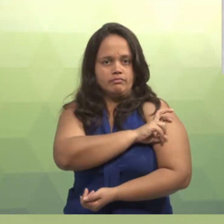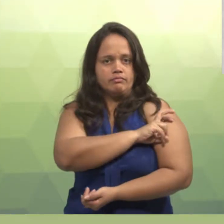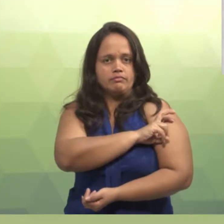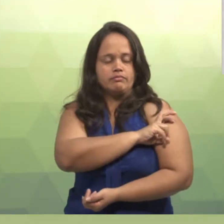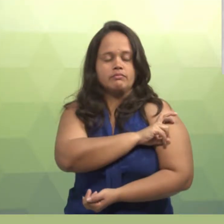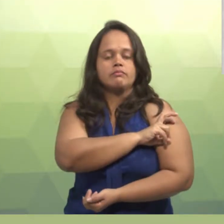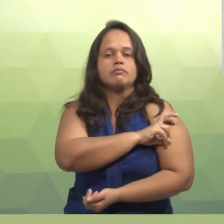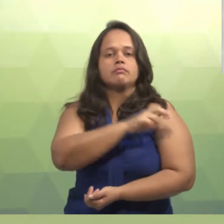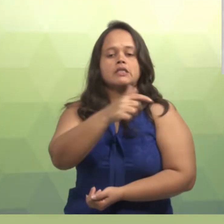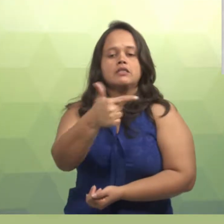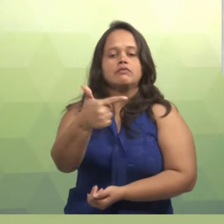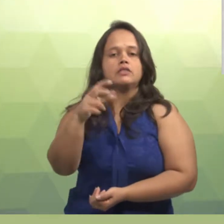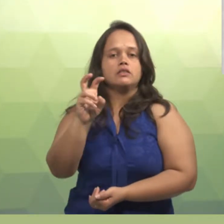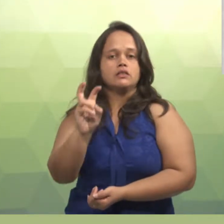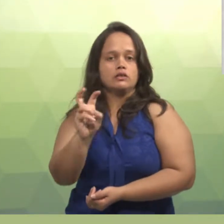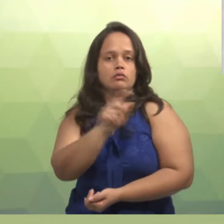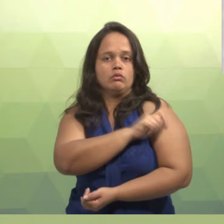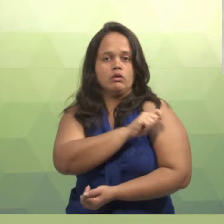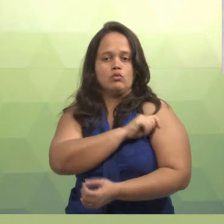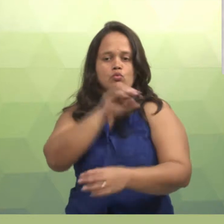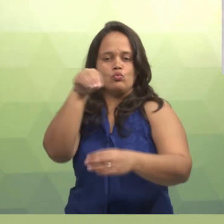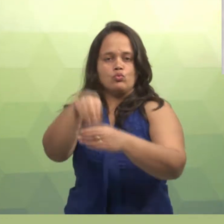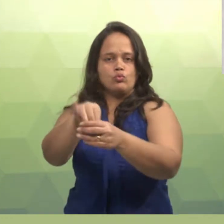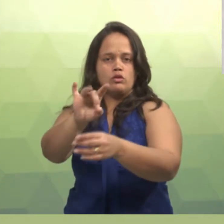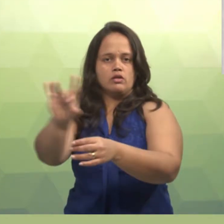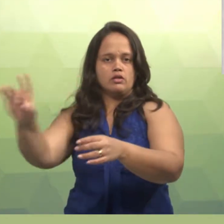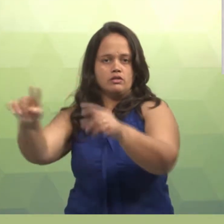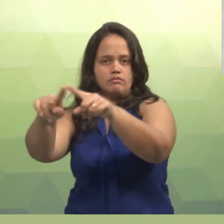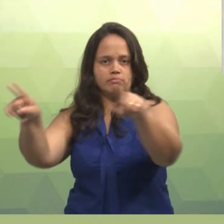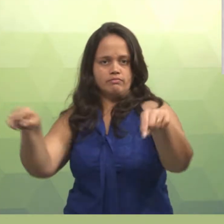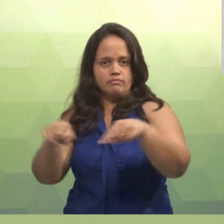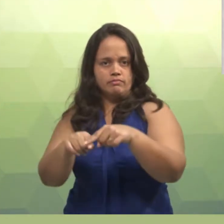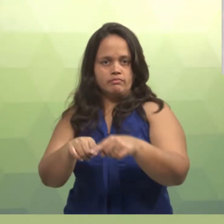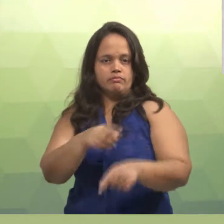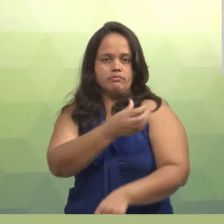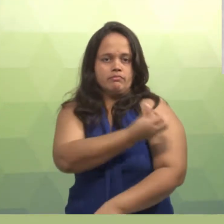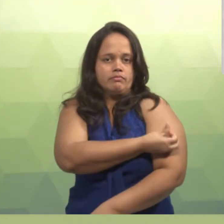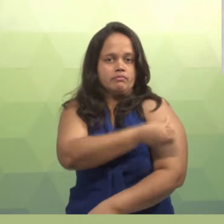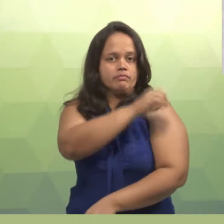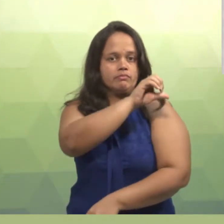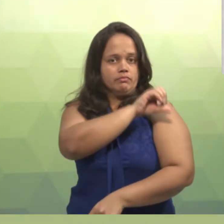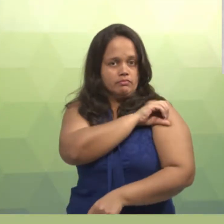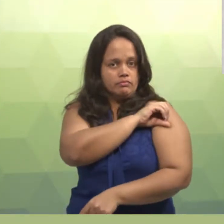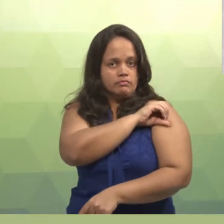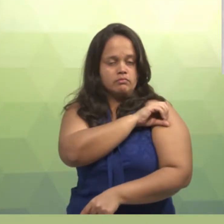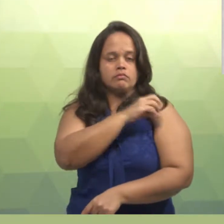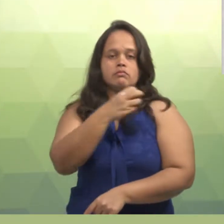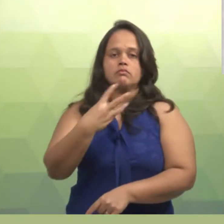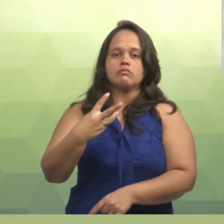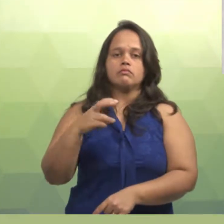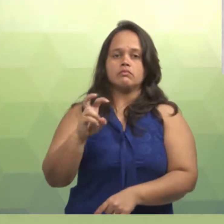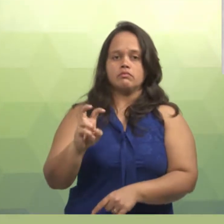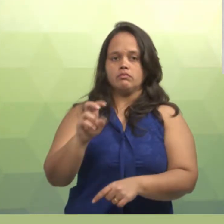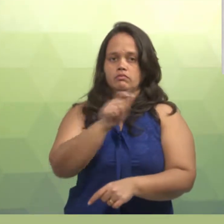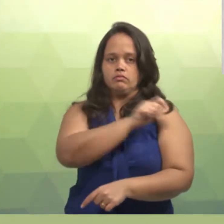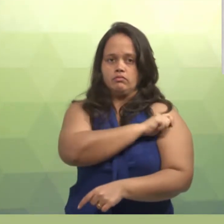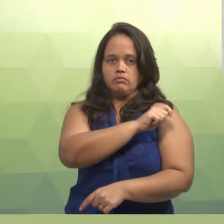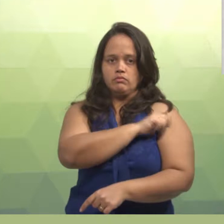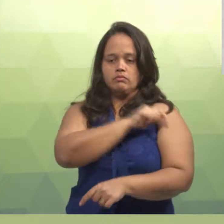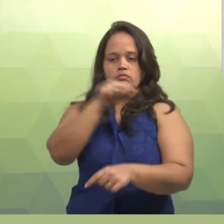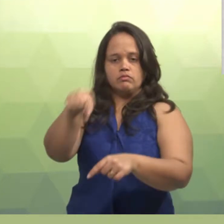Anos iniciais do ensino fundamental, 25 alunos por turma. Anos finais do ensino